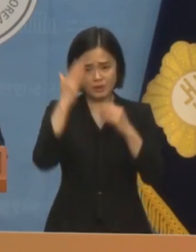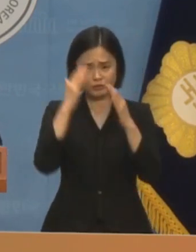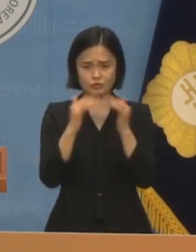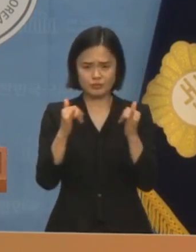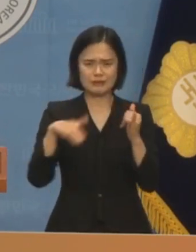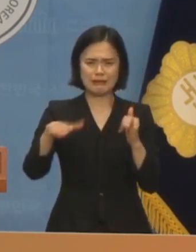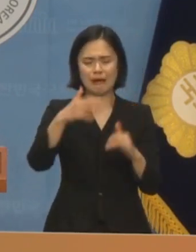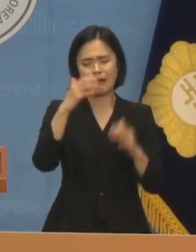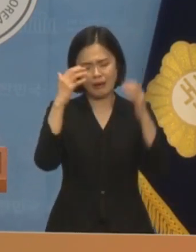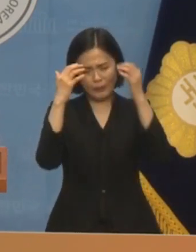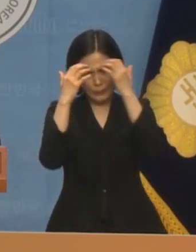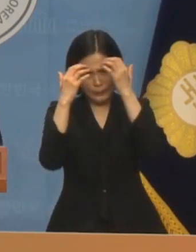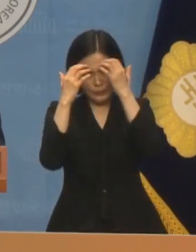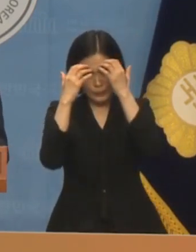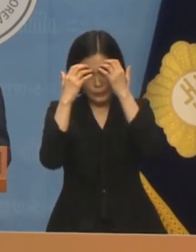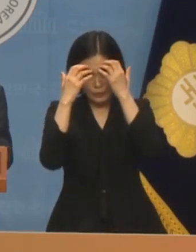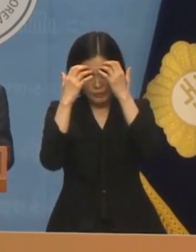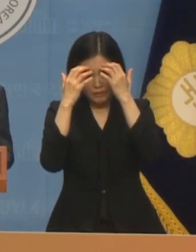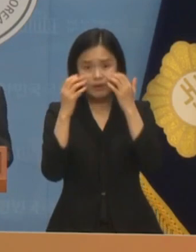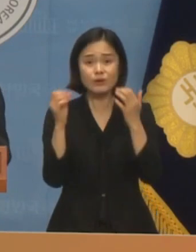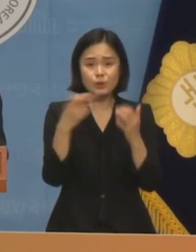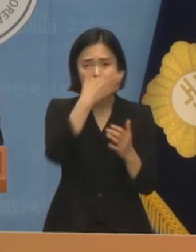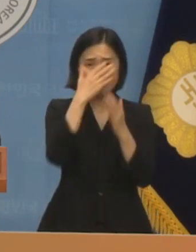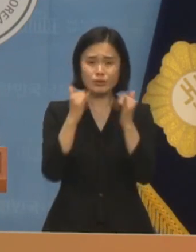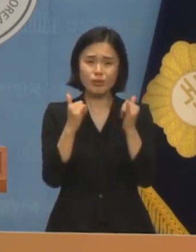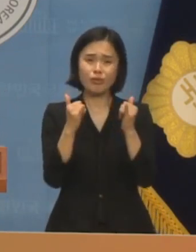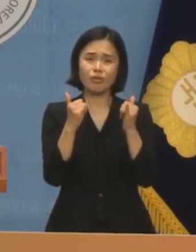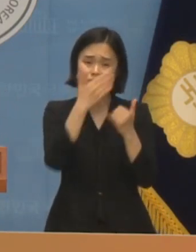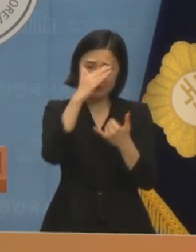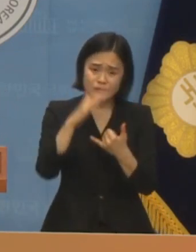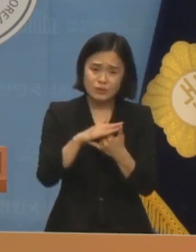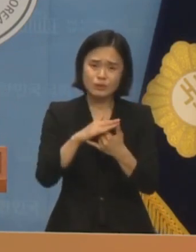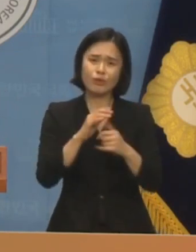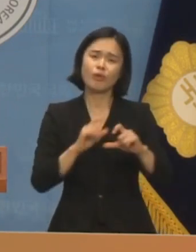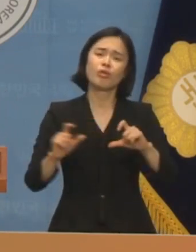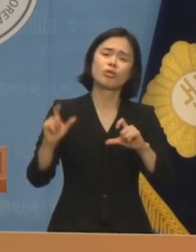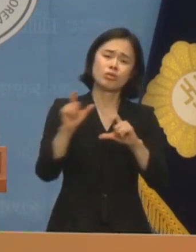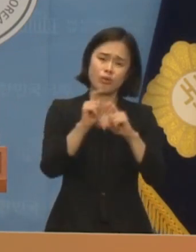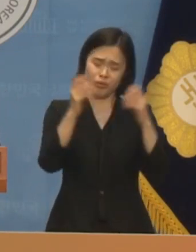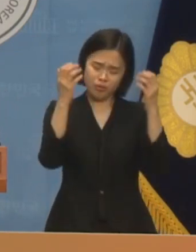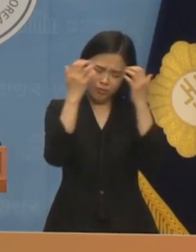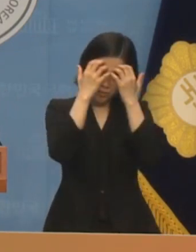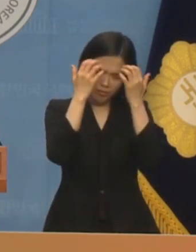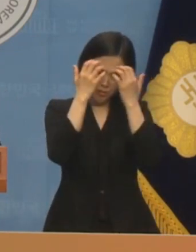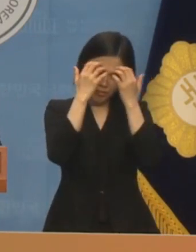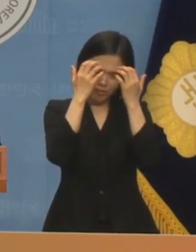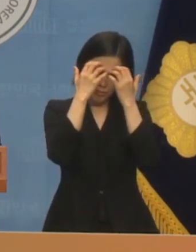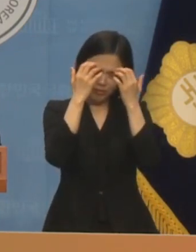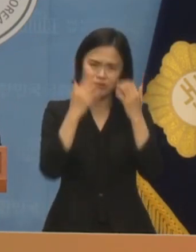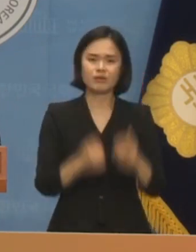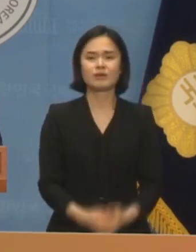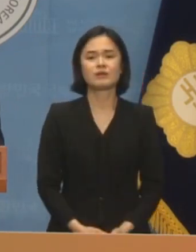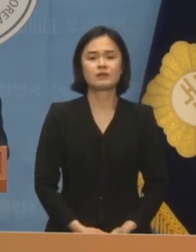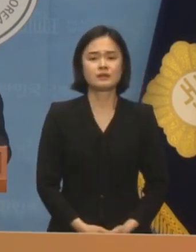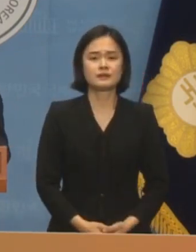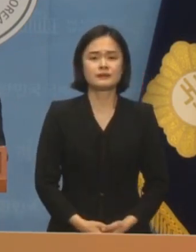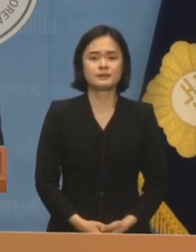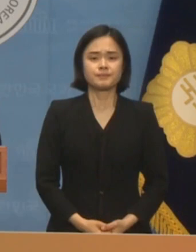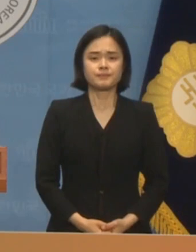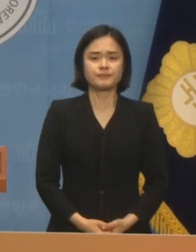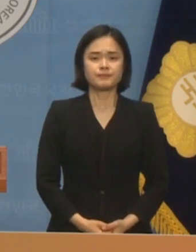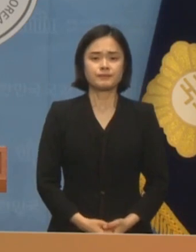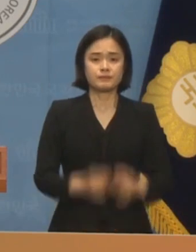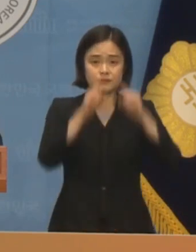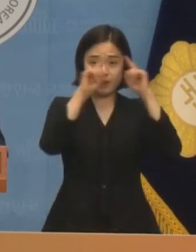세대인 학생들 그리고 청년들은 더욱 고달픈 현실입니다. 더 이상